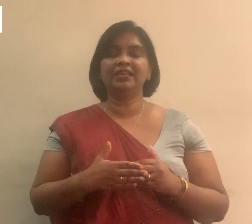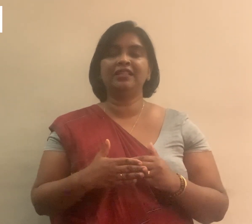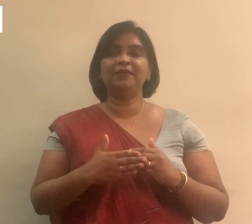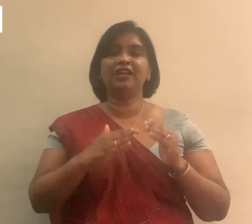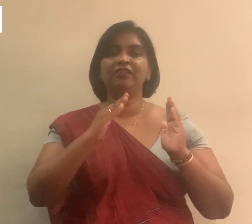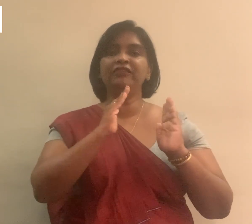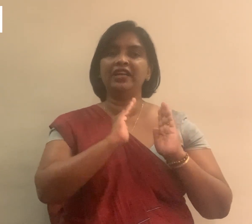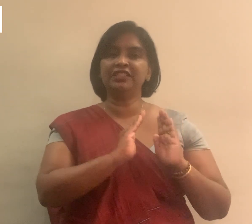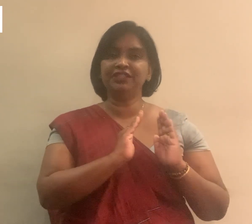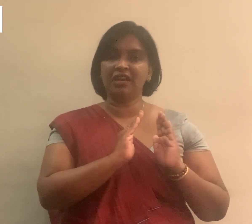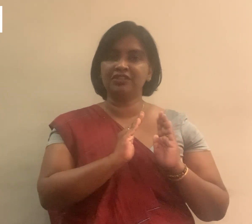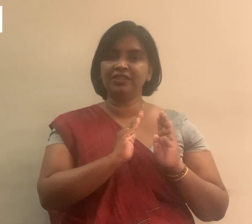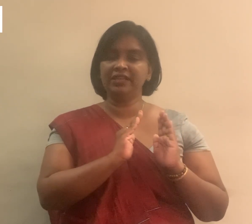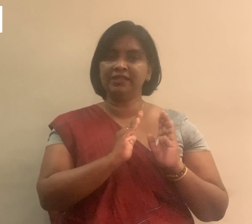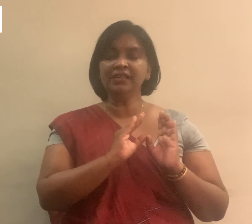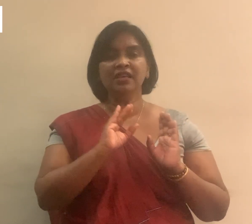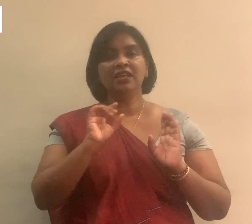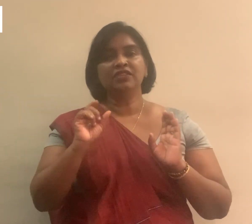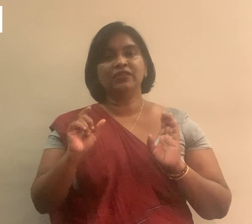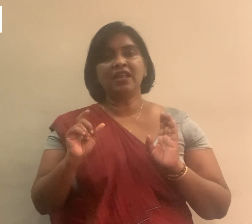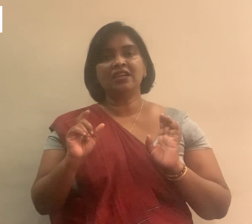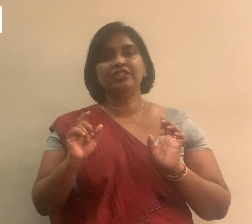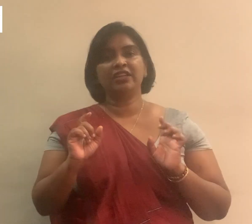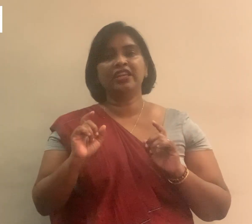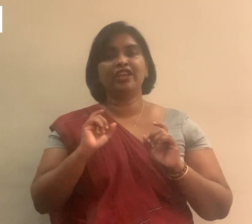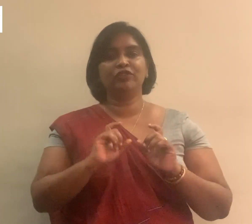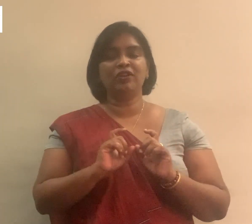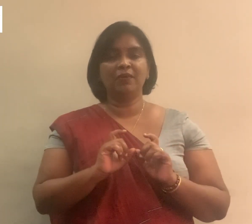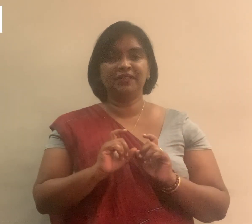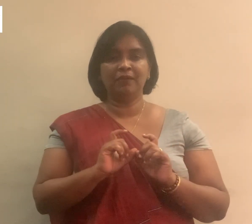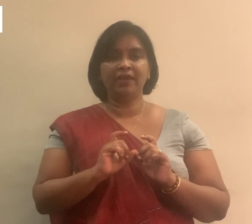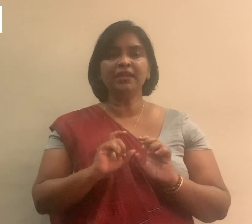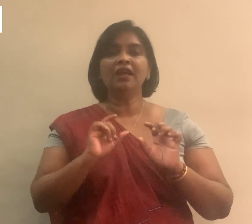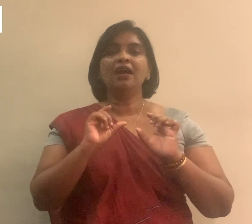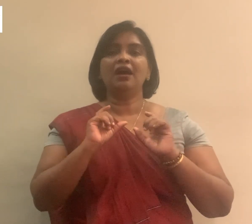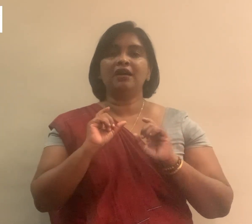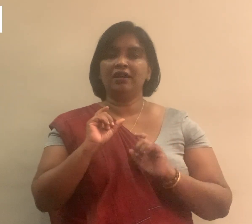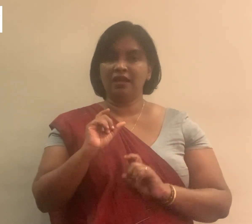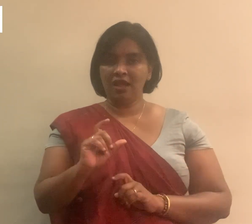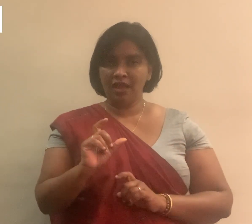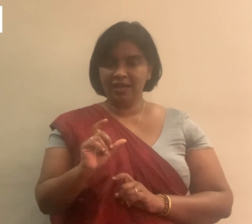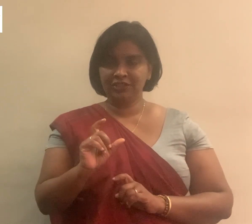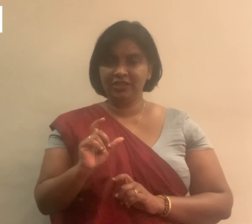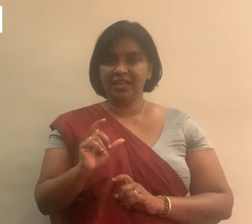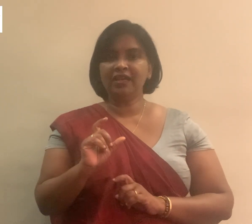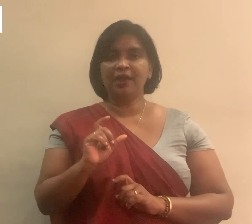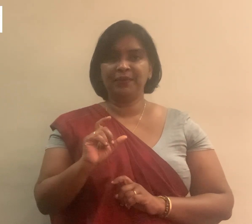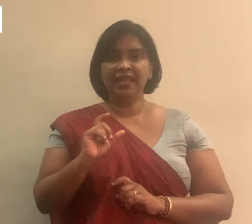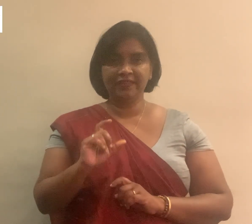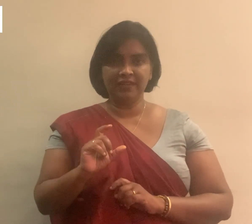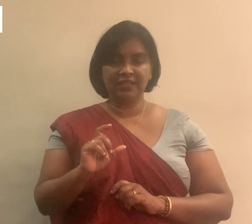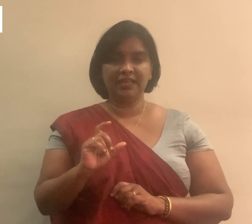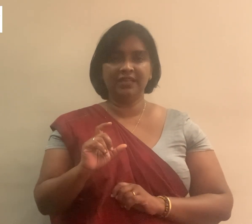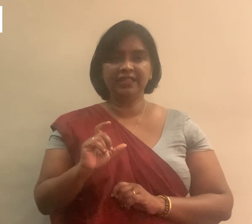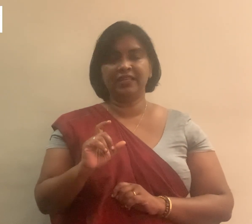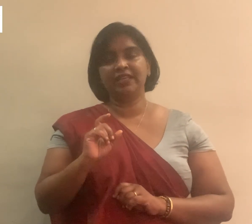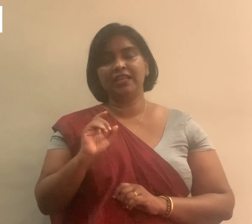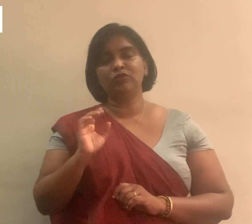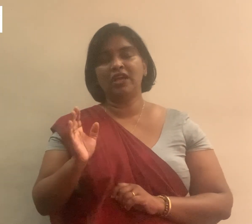අපි දන්නවා ව්‍යංජන අක්ෂරයකට ස්වර අක්ෂරයක් එකතු වුනහම තමයි අක්ෂරයක් අපිට හැදෙන්නේ කියලා නේද? ඒ කියන්නේ